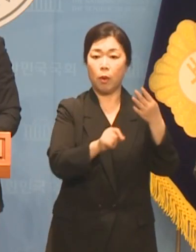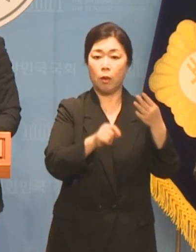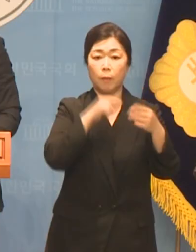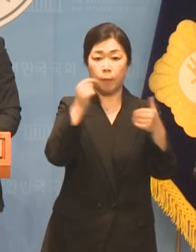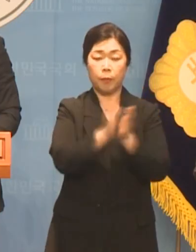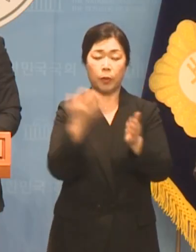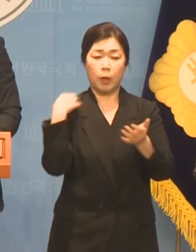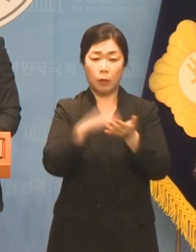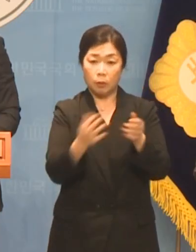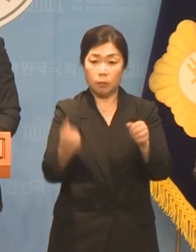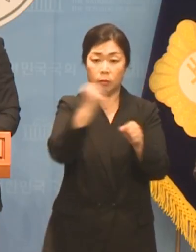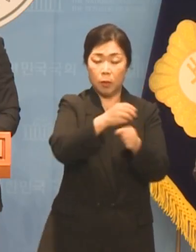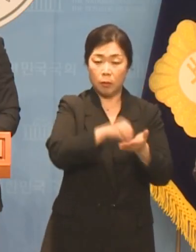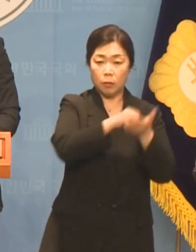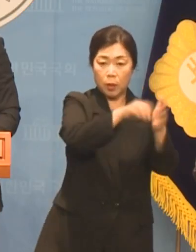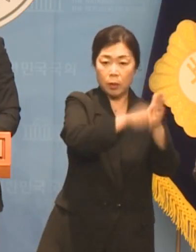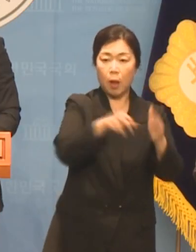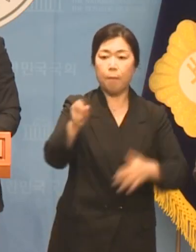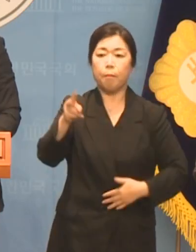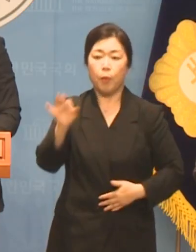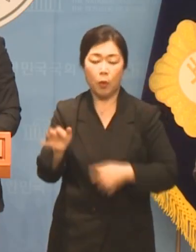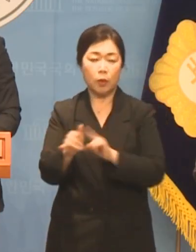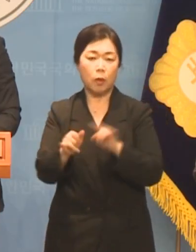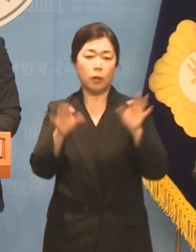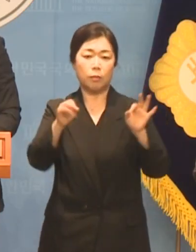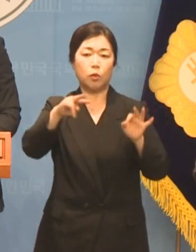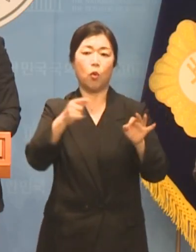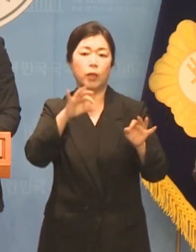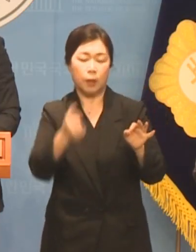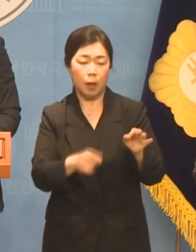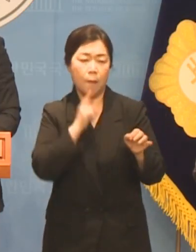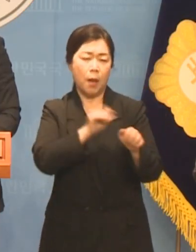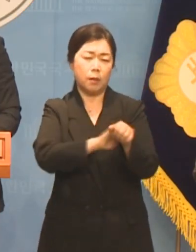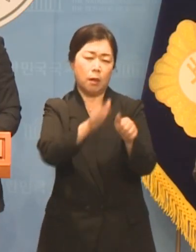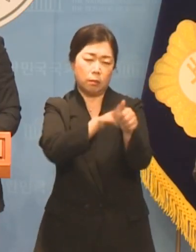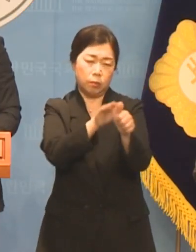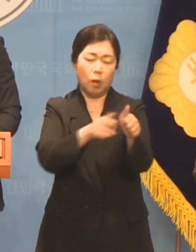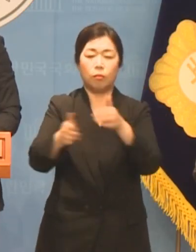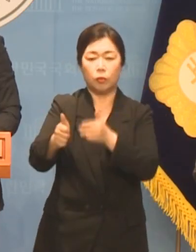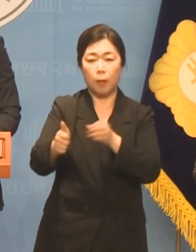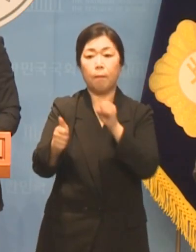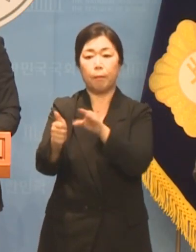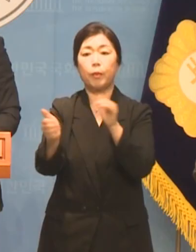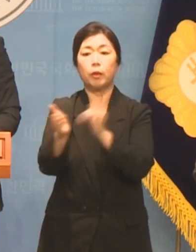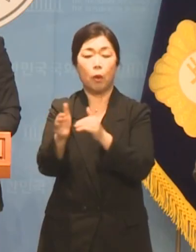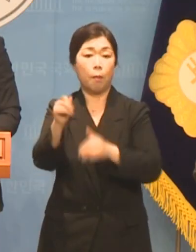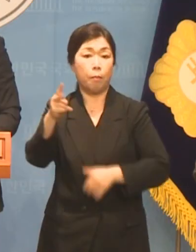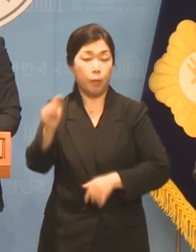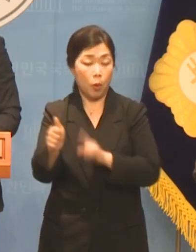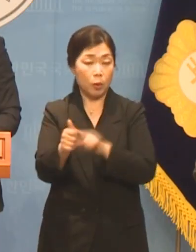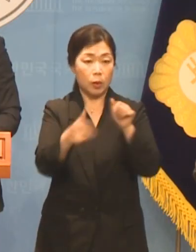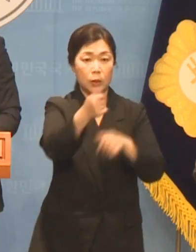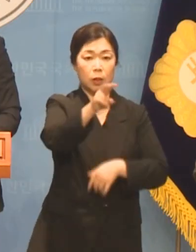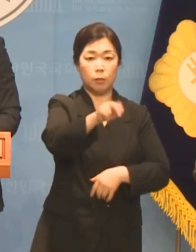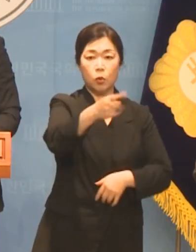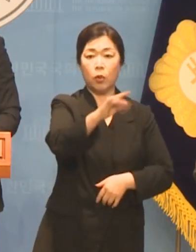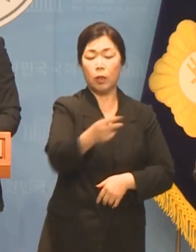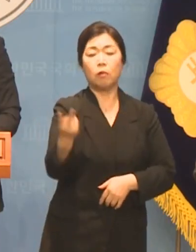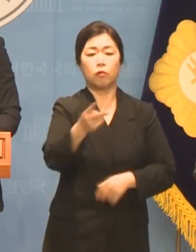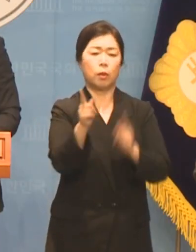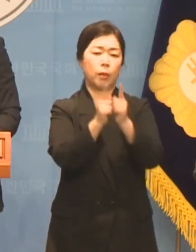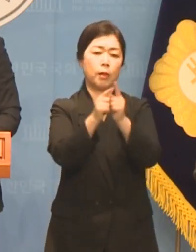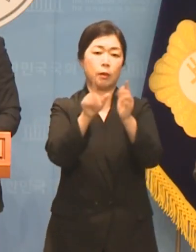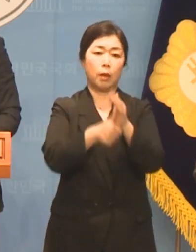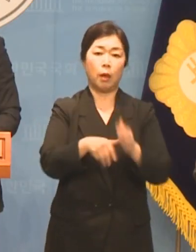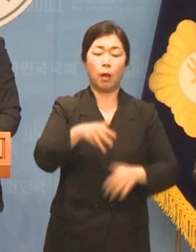복당을 추진하며 명태균 씨에게 김종인 비대위원장에게 말 좀 잘해달라고 부탁한 후 명태균, 김종인 제주회동에서 최용희